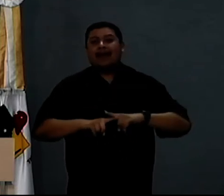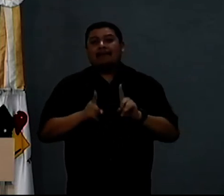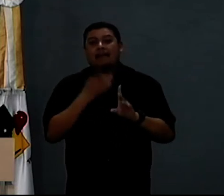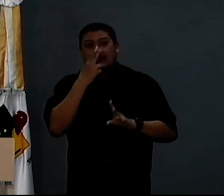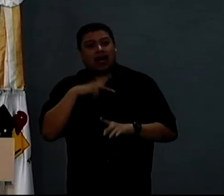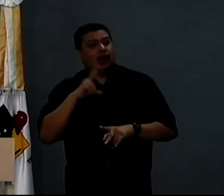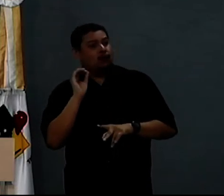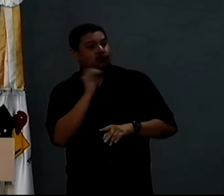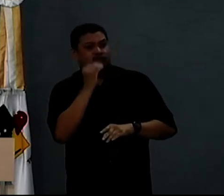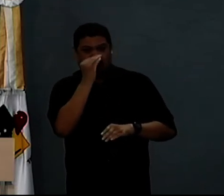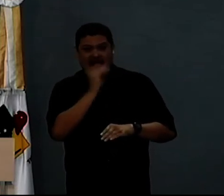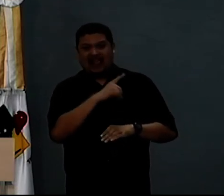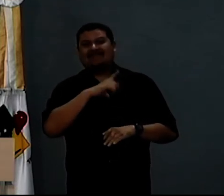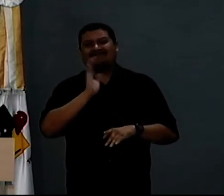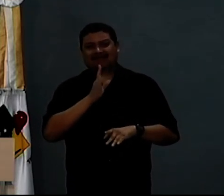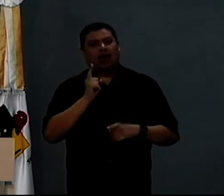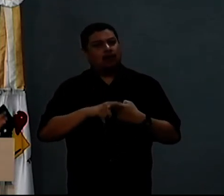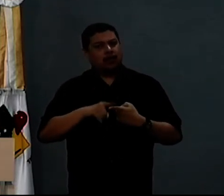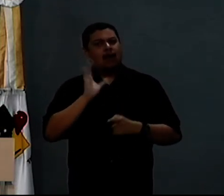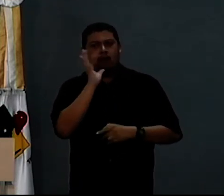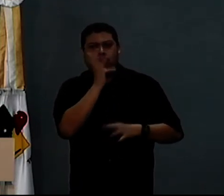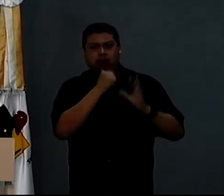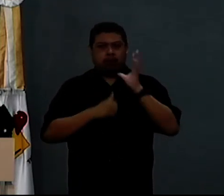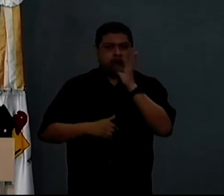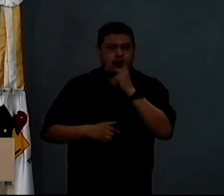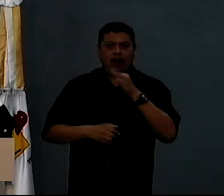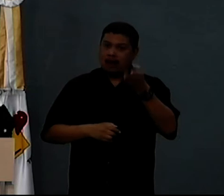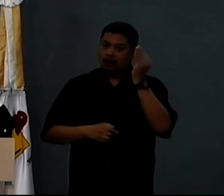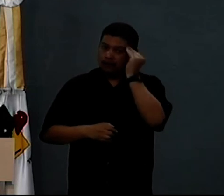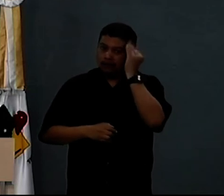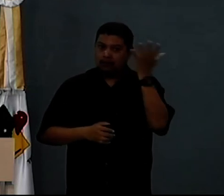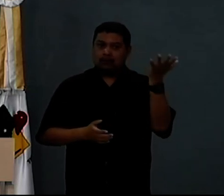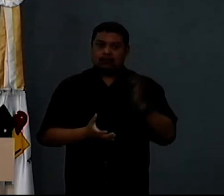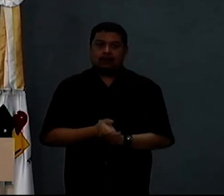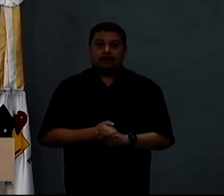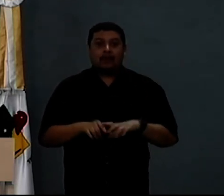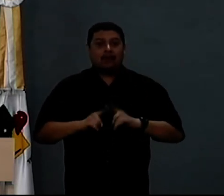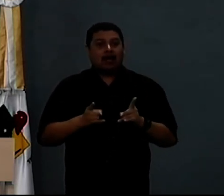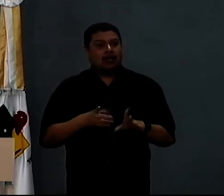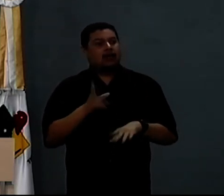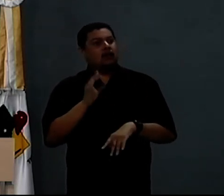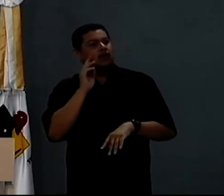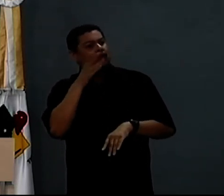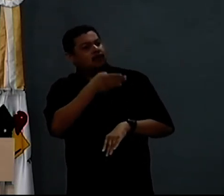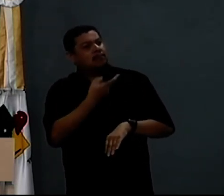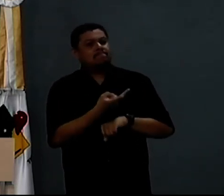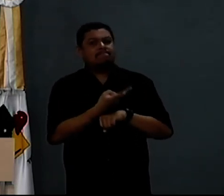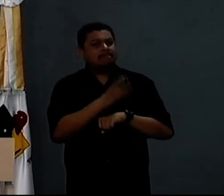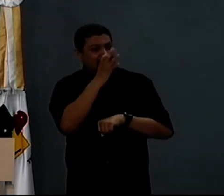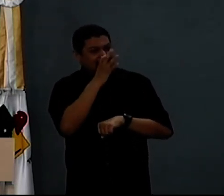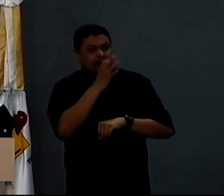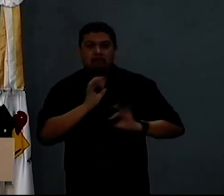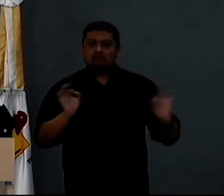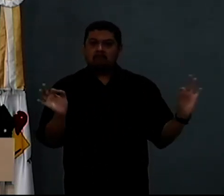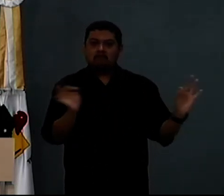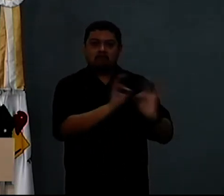esquecimento, porque já deu tempo suficiente, conforme foi feito na Coronel Noronha. Aí nós ficamos ali acompanhando aquela atividade, nada de